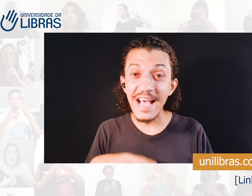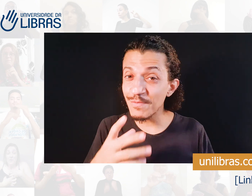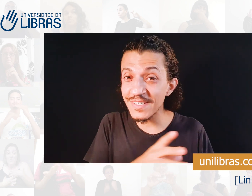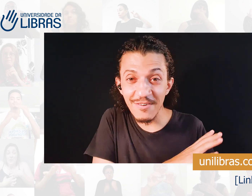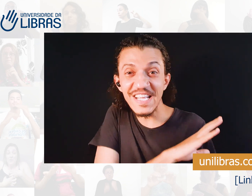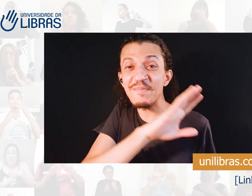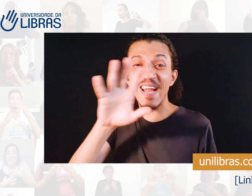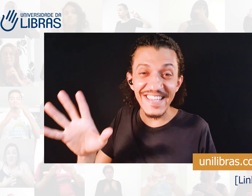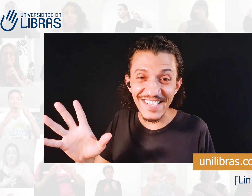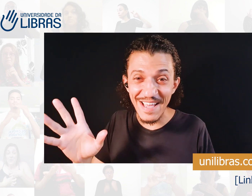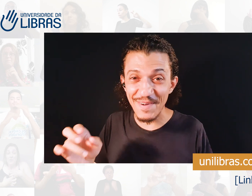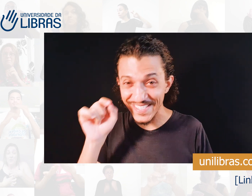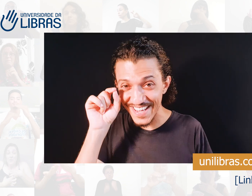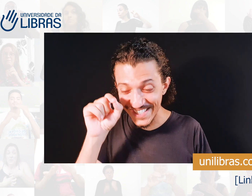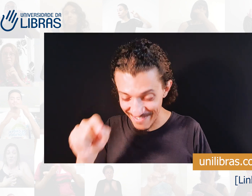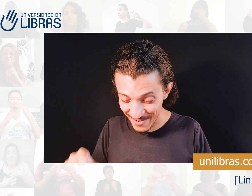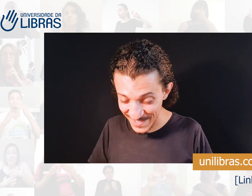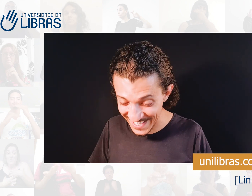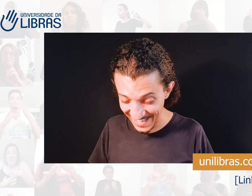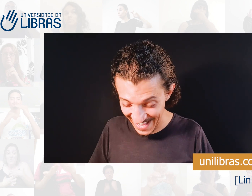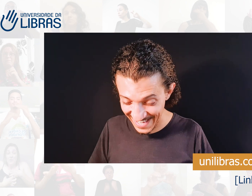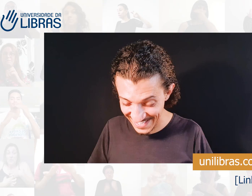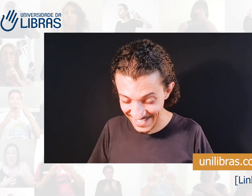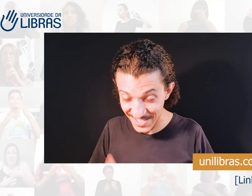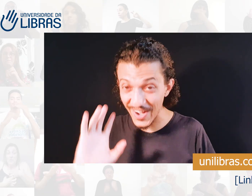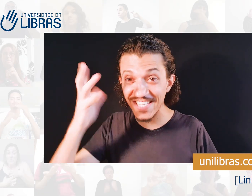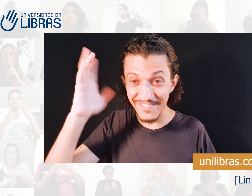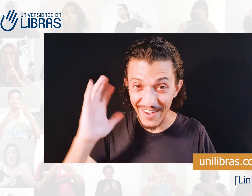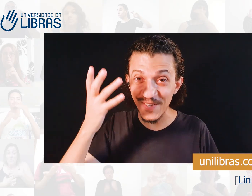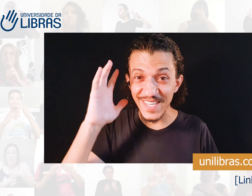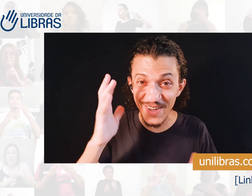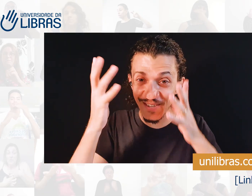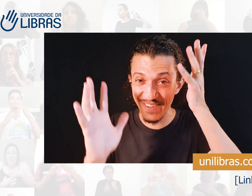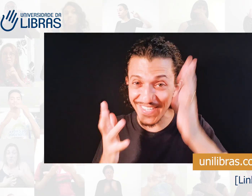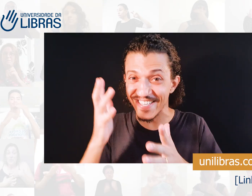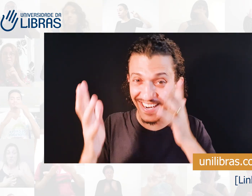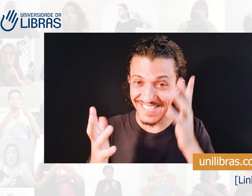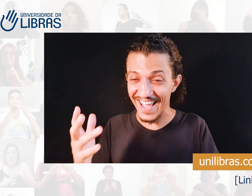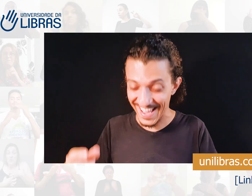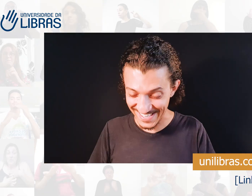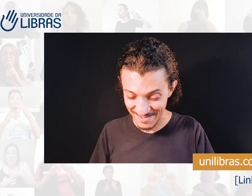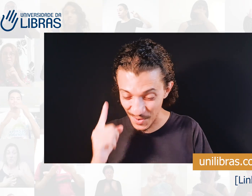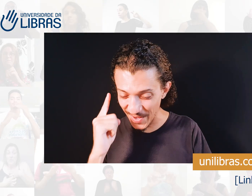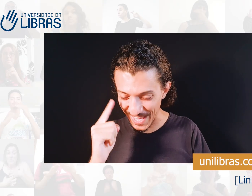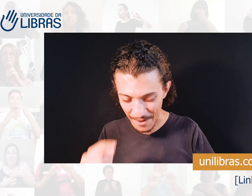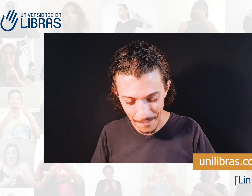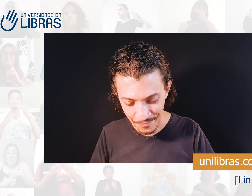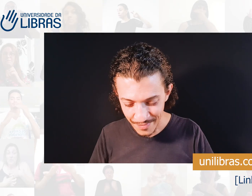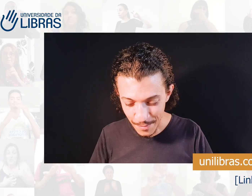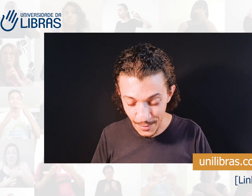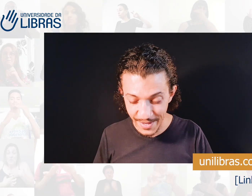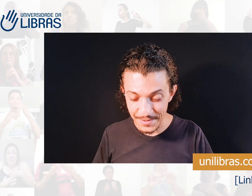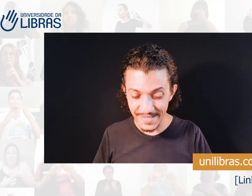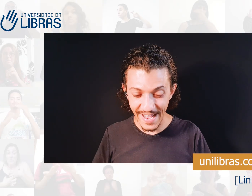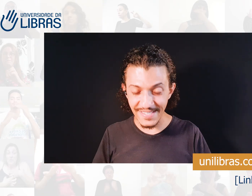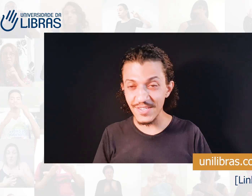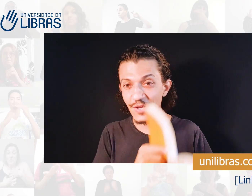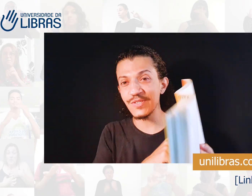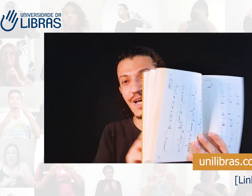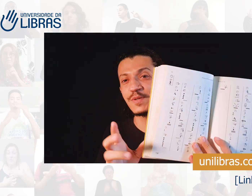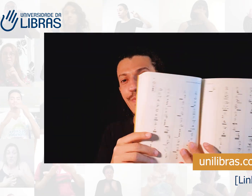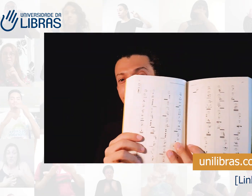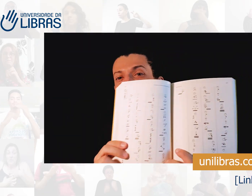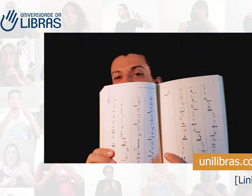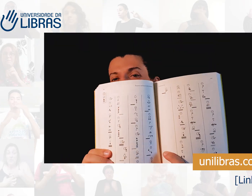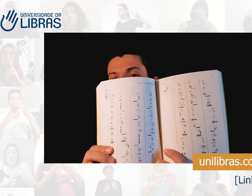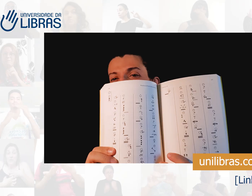E, mesmo que você não saiba nada de Libras, você vai conseguir ler essas histórias e vai conseguir, inclusive, sinalizar elas. Por quê? Porque os sinais que